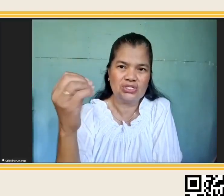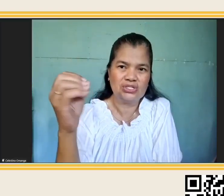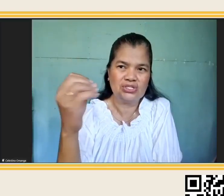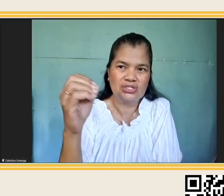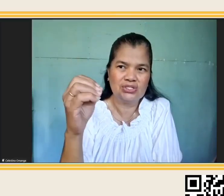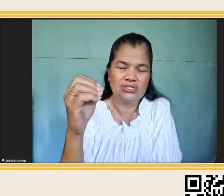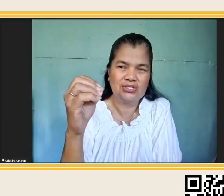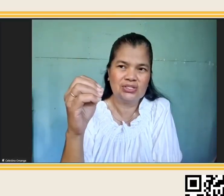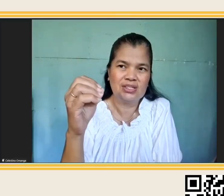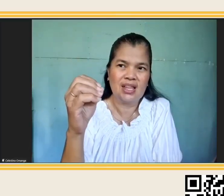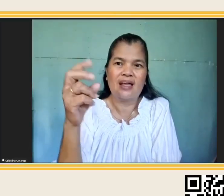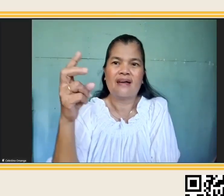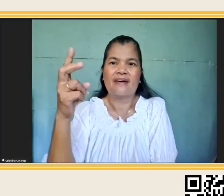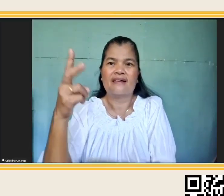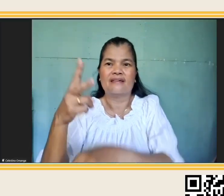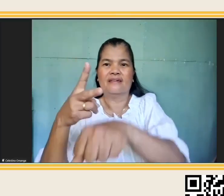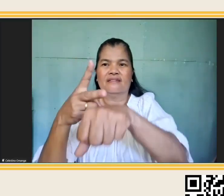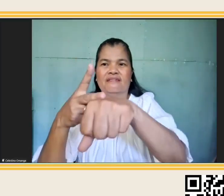Orange.